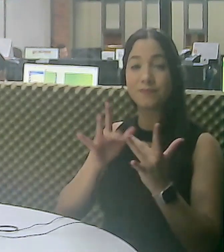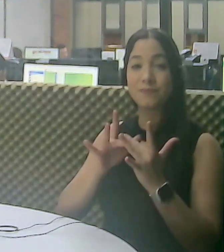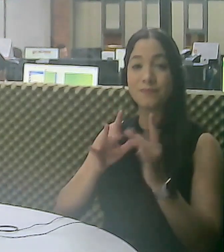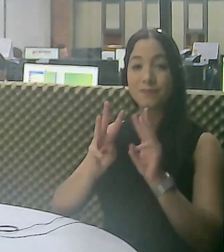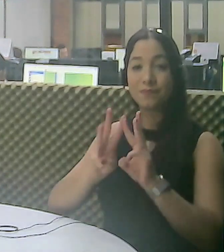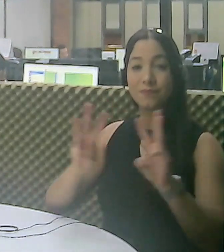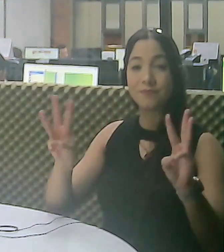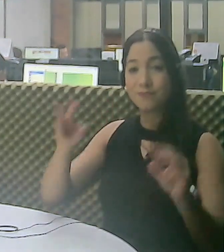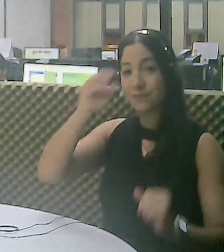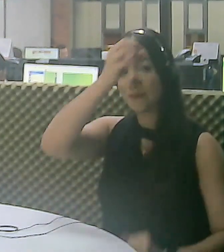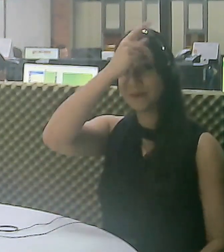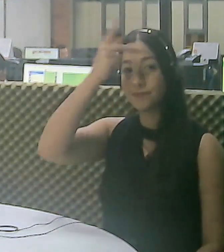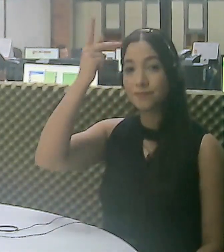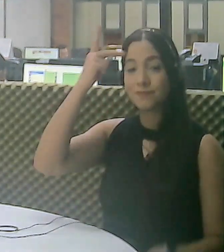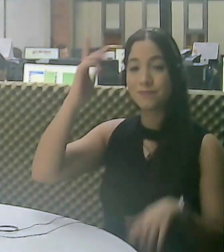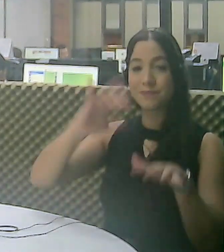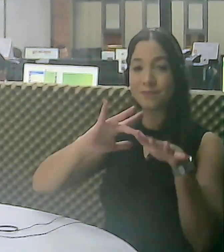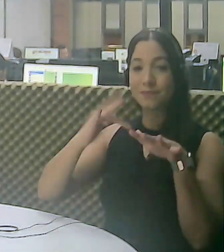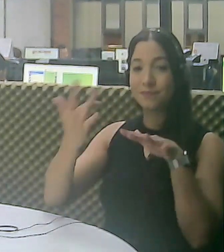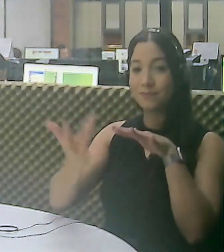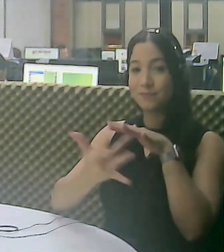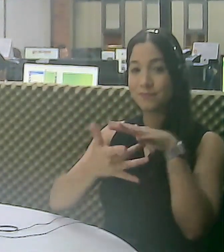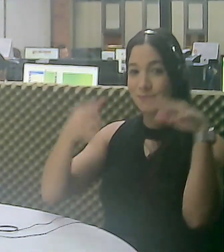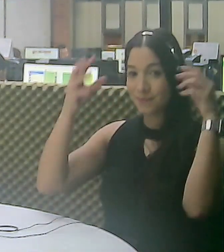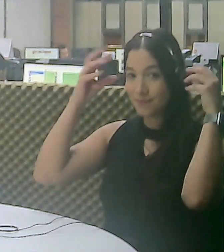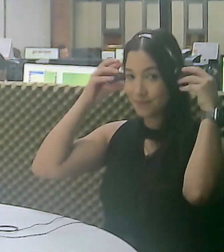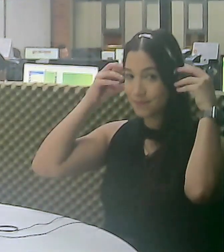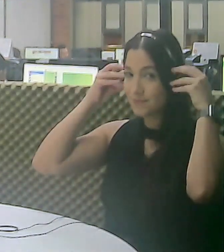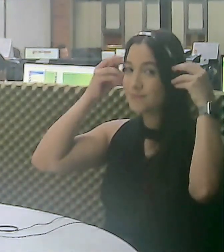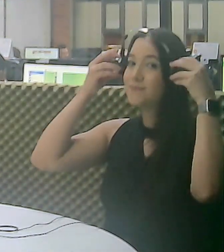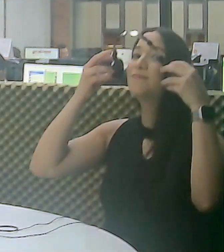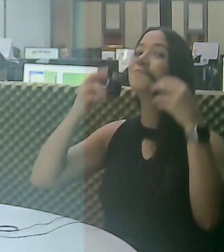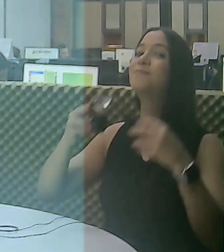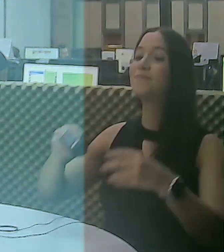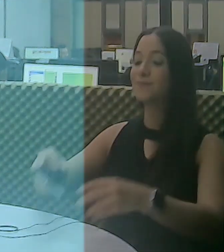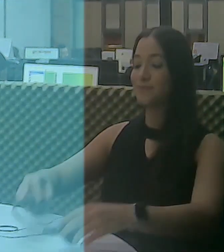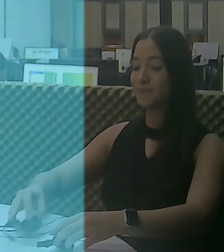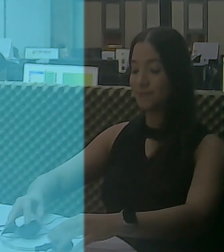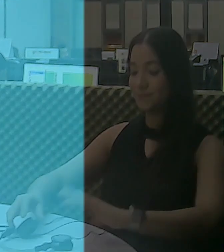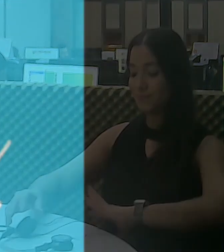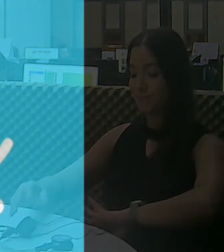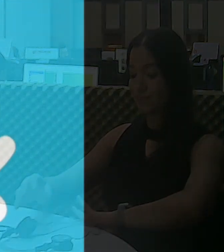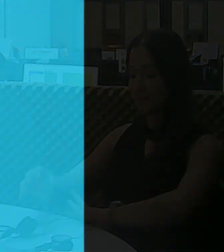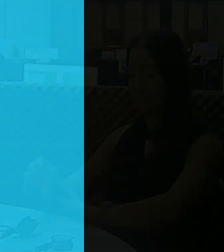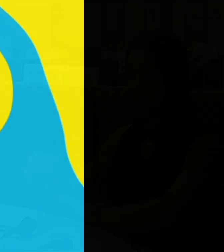Continue conosco no portal da Prefeitura e nas redes sociais.